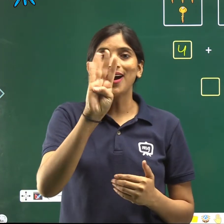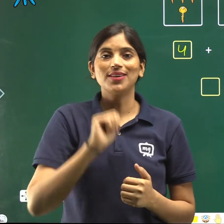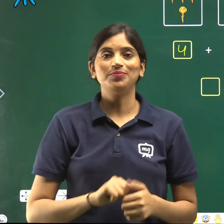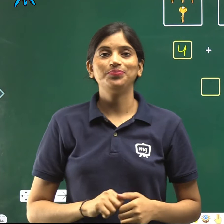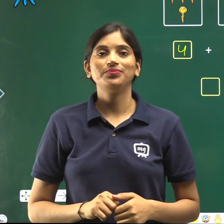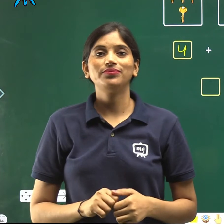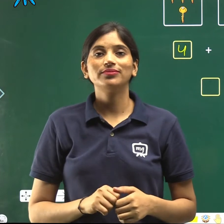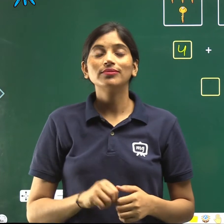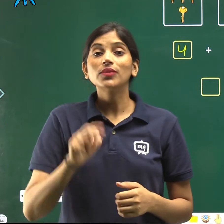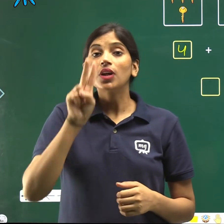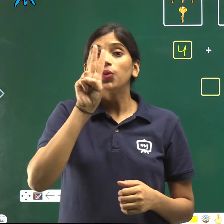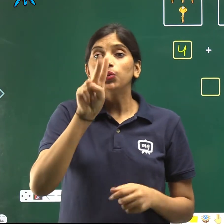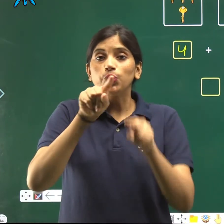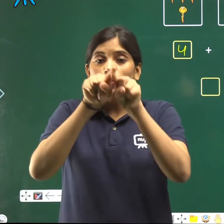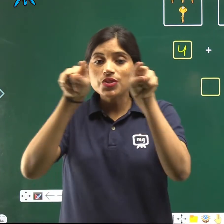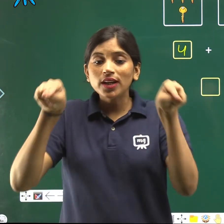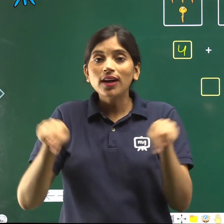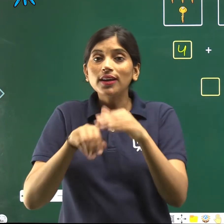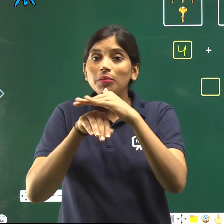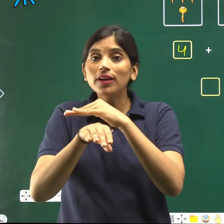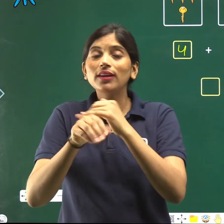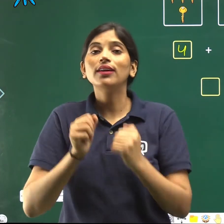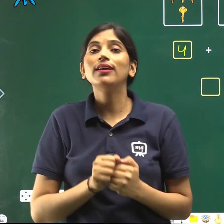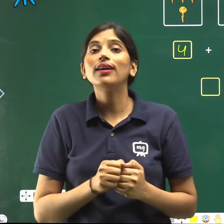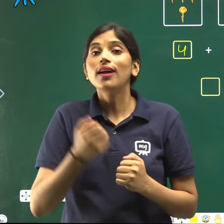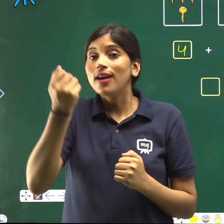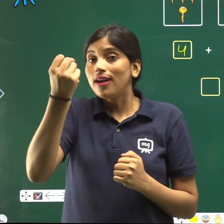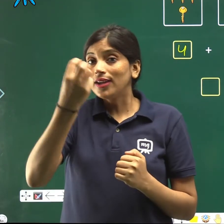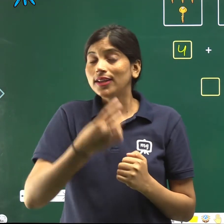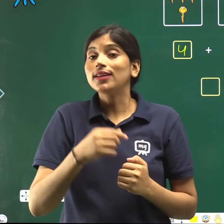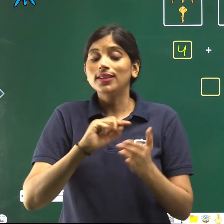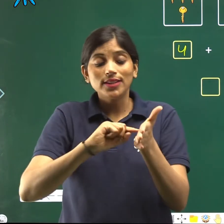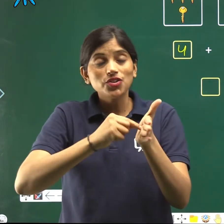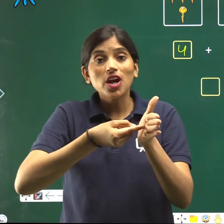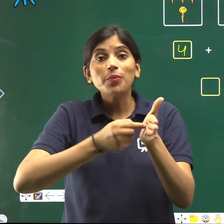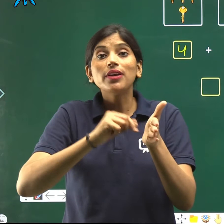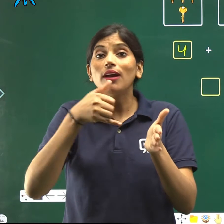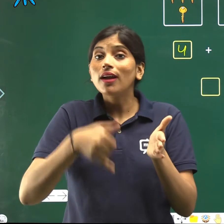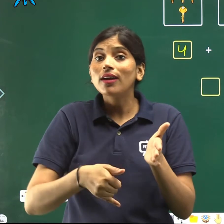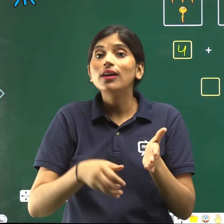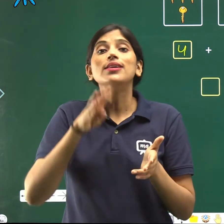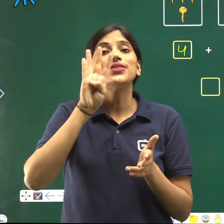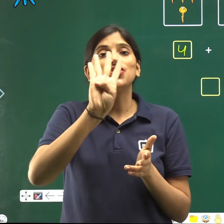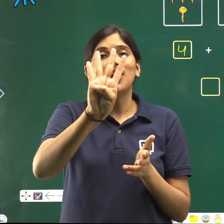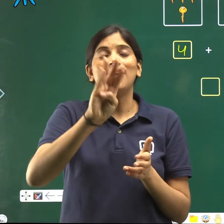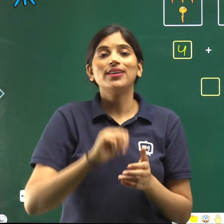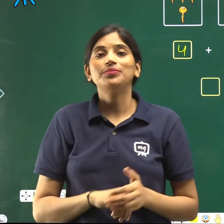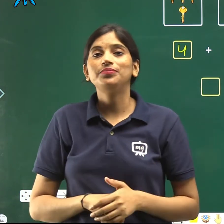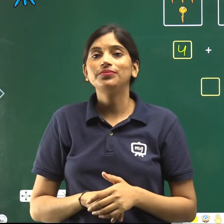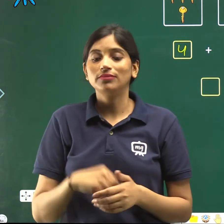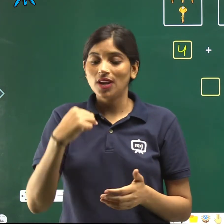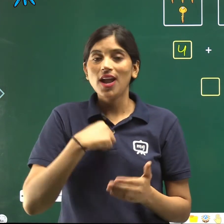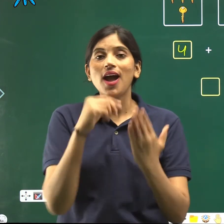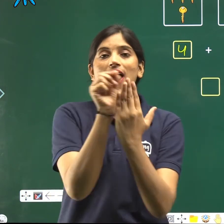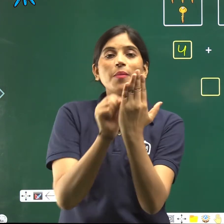4। दूसरे खाने में कितनी चाबी है? 4।